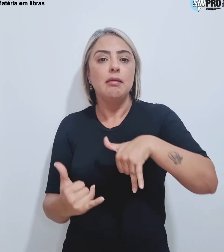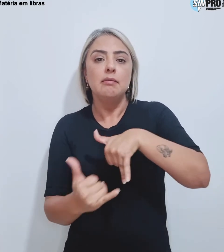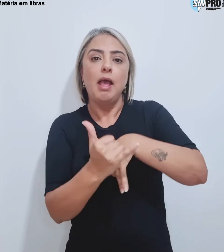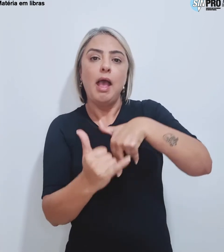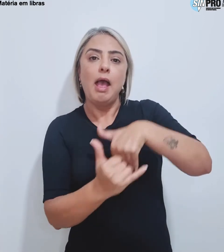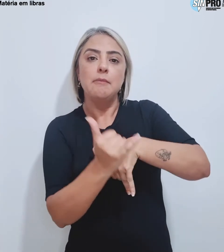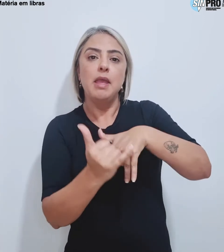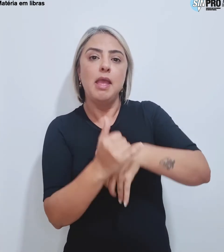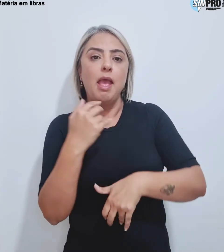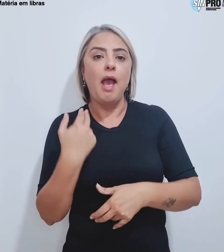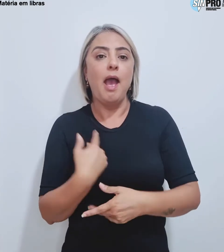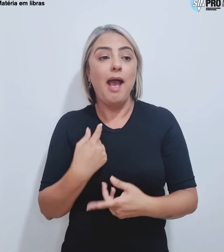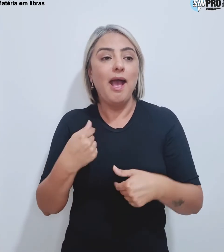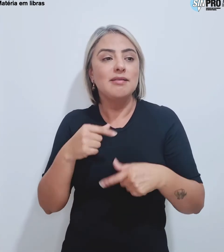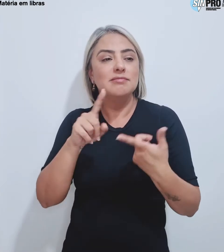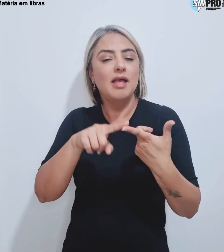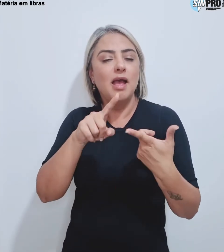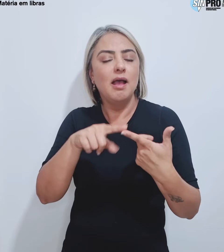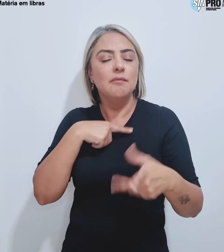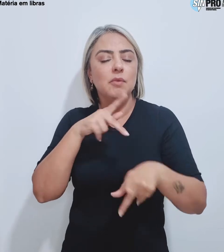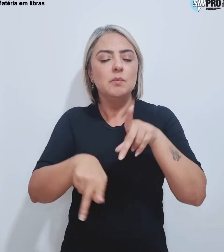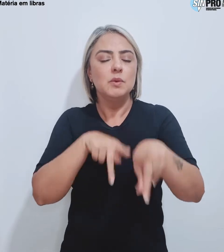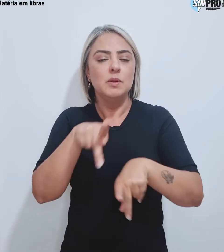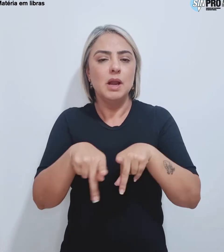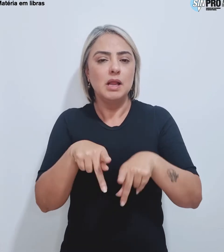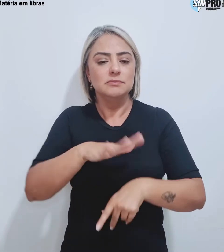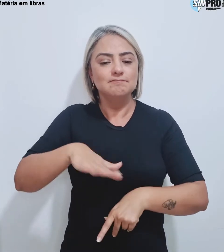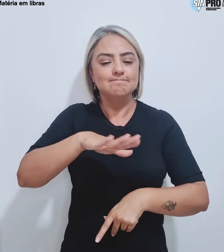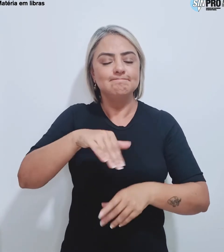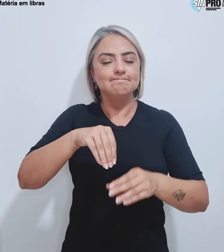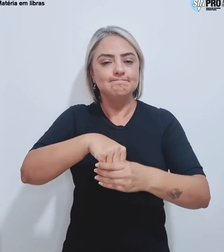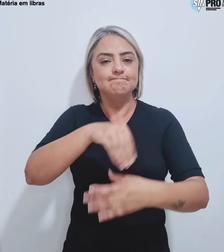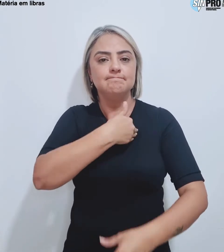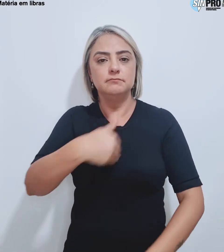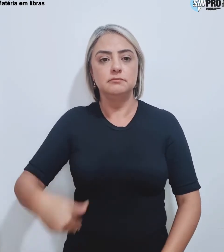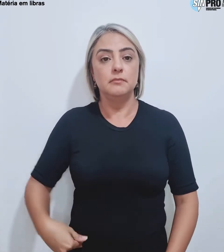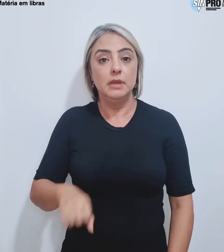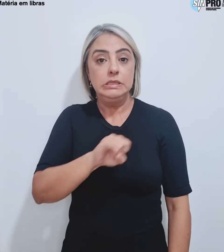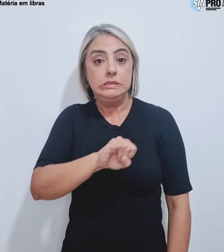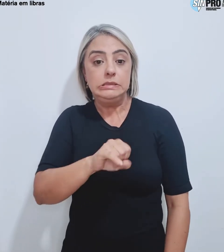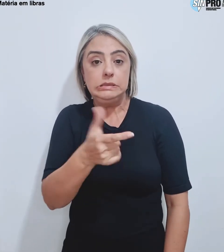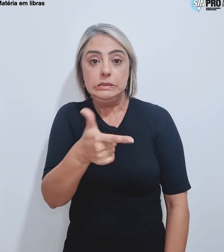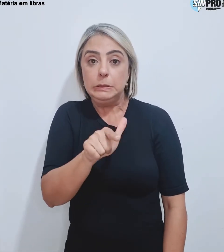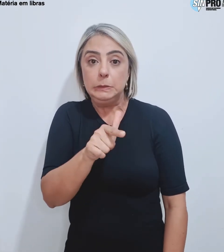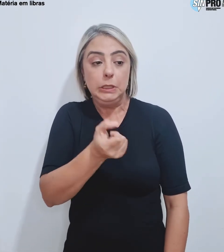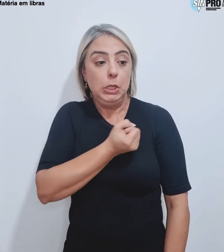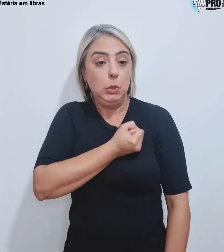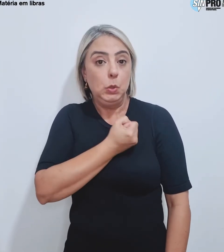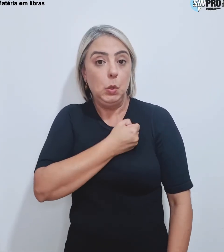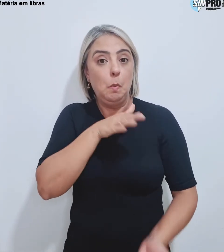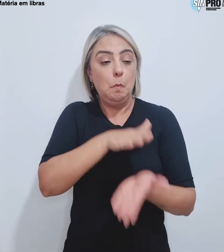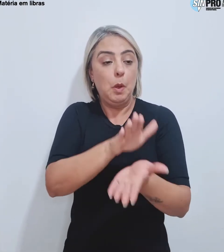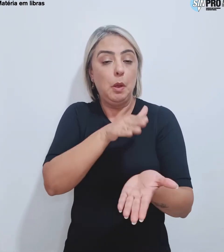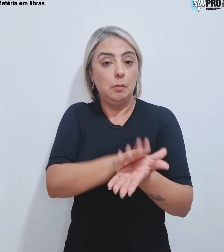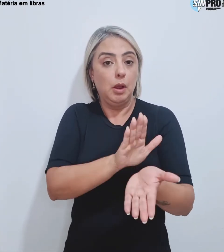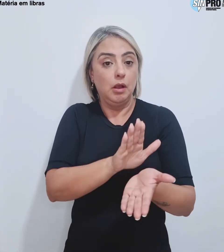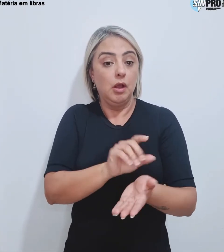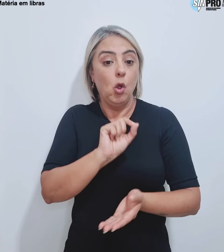população e interfere na atuação do setor público. Sem esses dados publicados ou